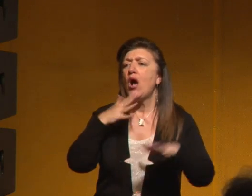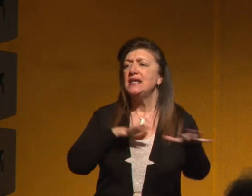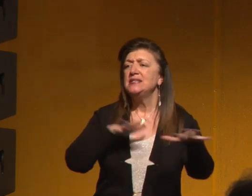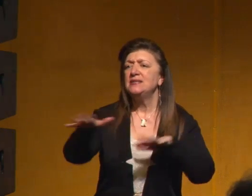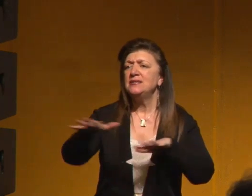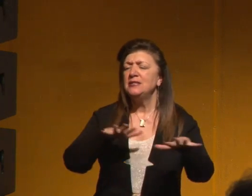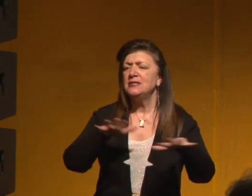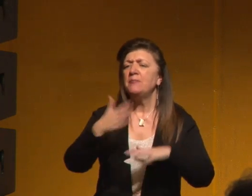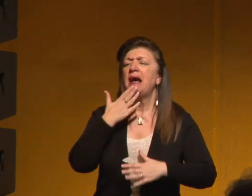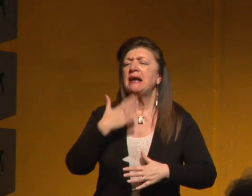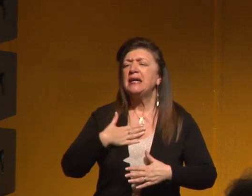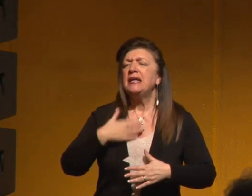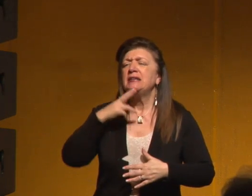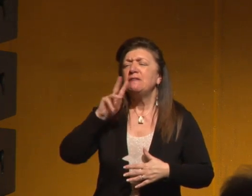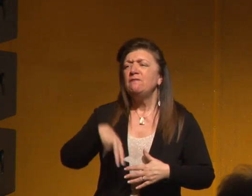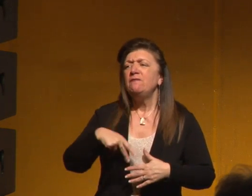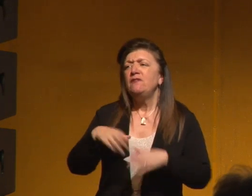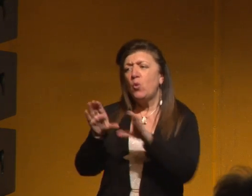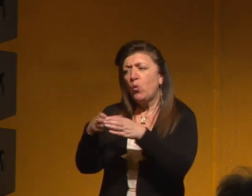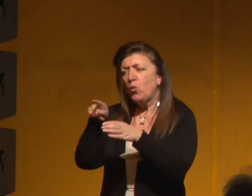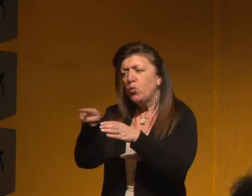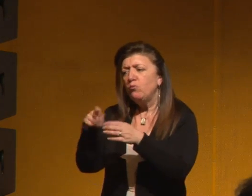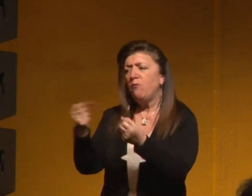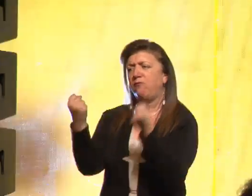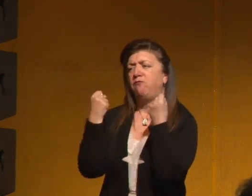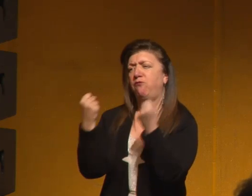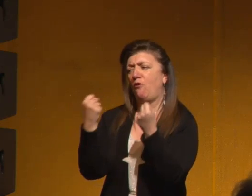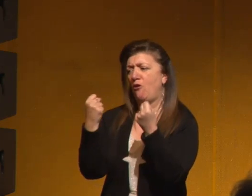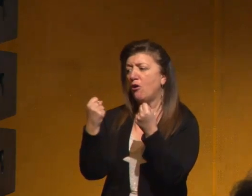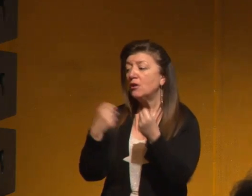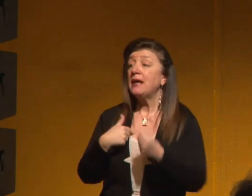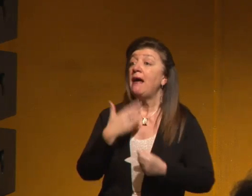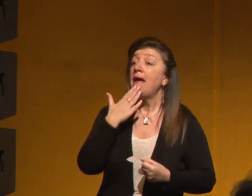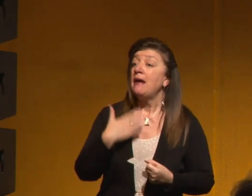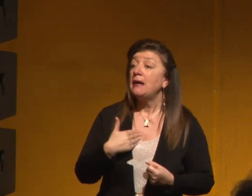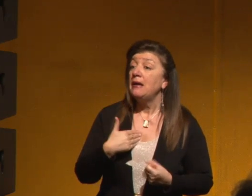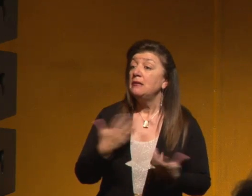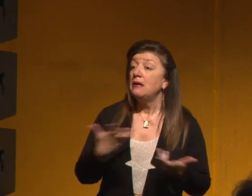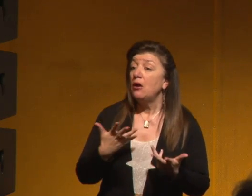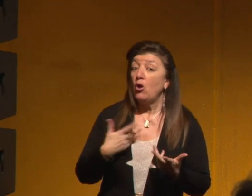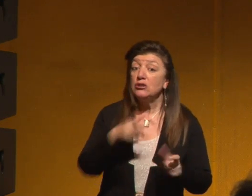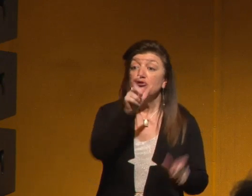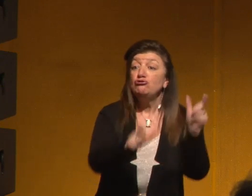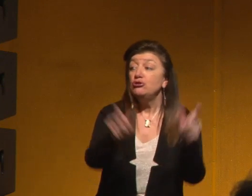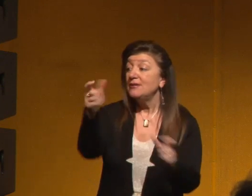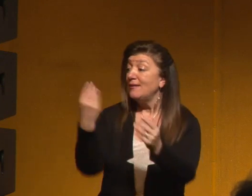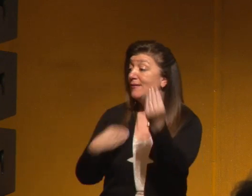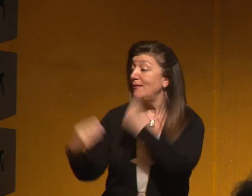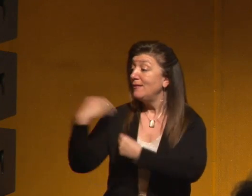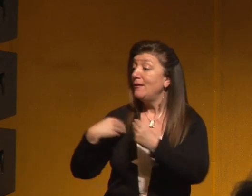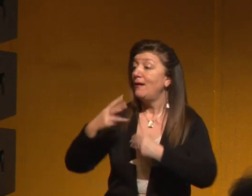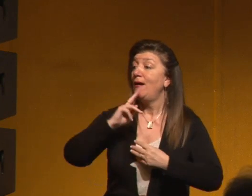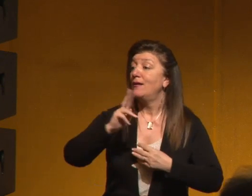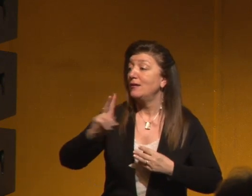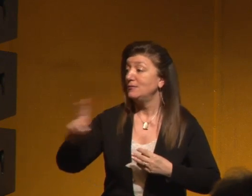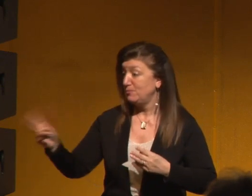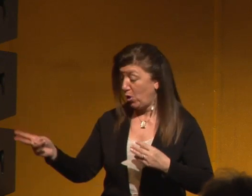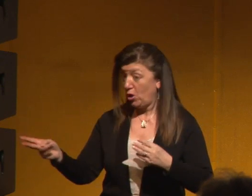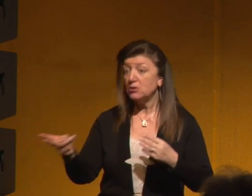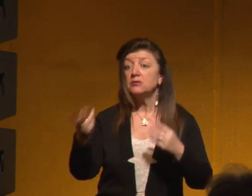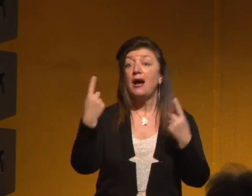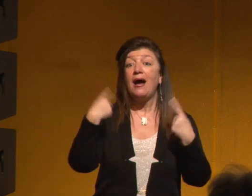di credere di dover dare delle risposte ai cittadini e un salone che